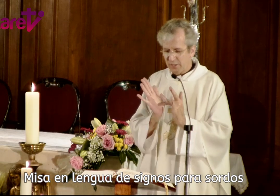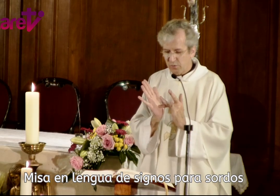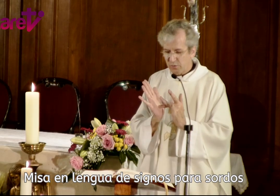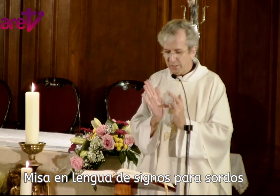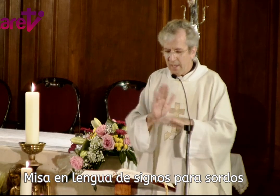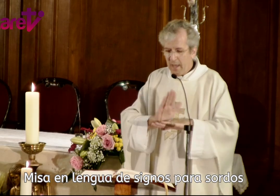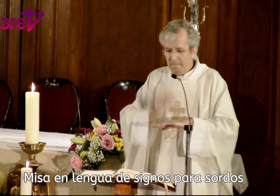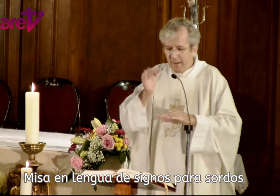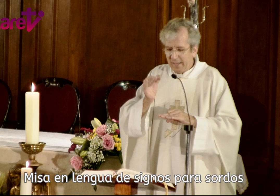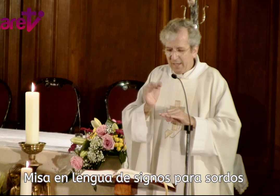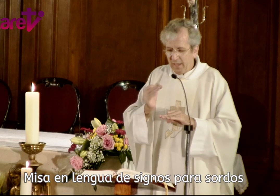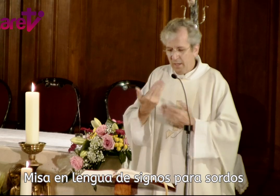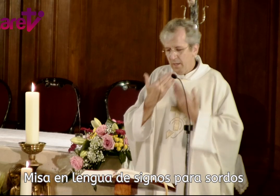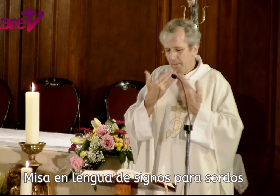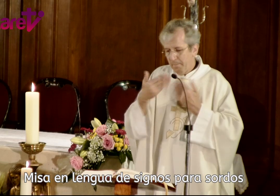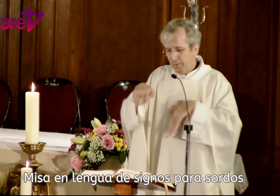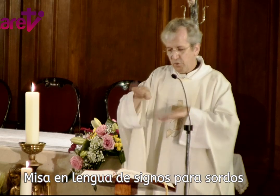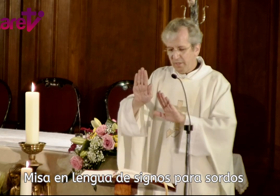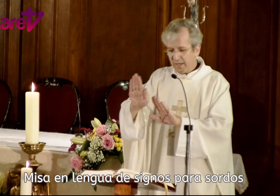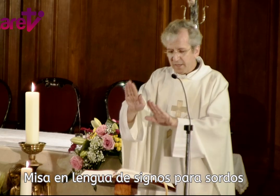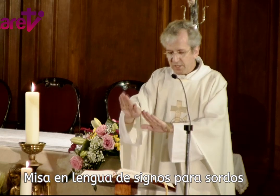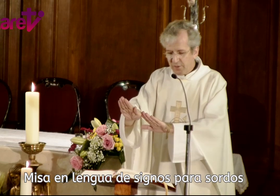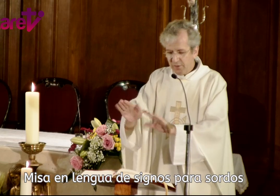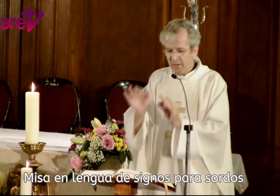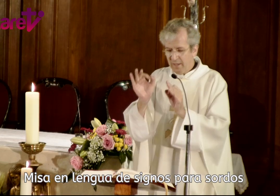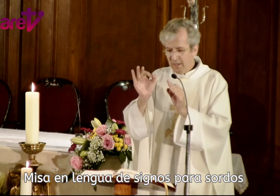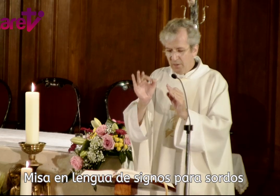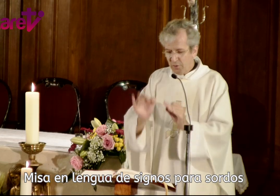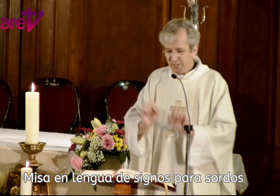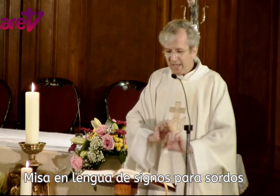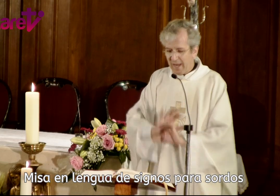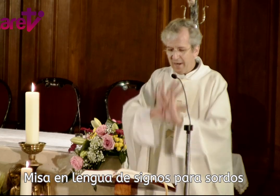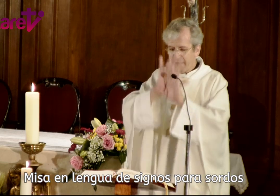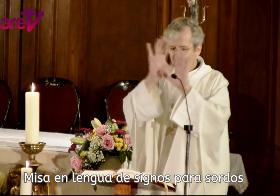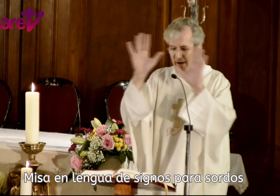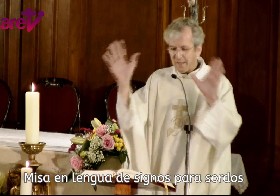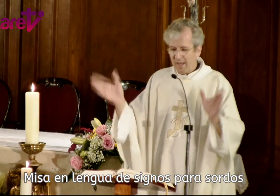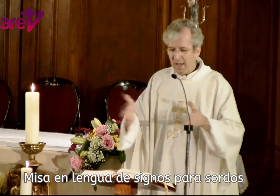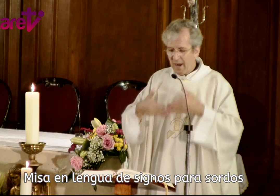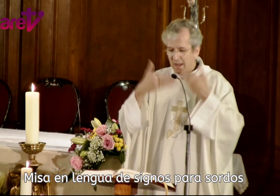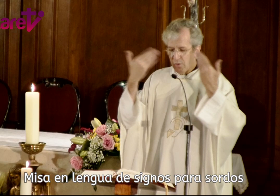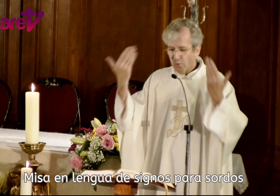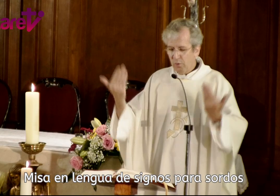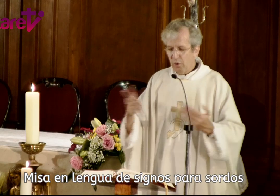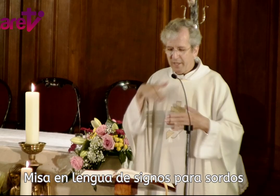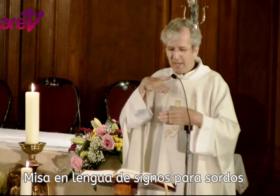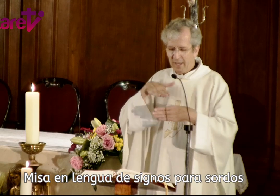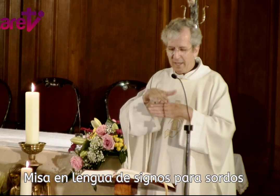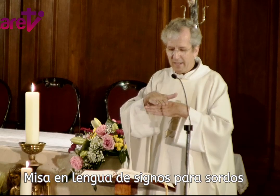Jesús, para que por su intercesión nos sea revelada tu gloria